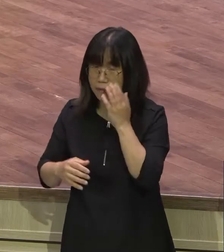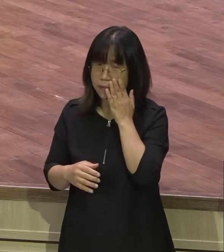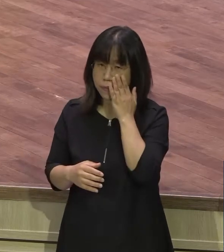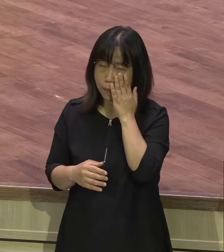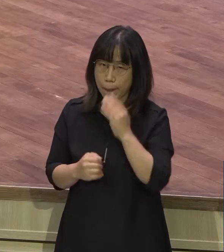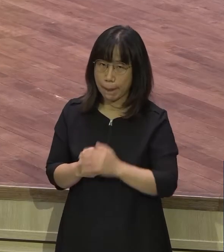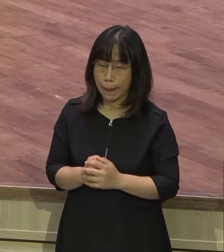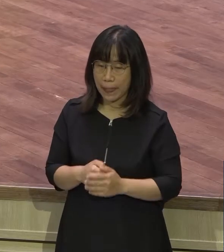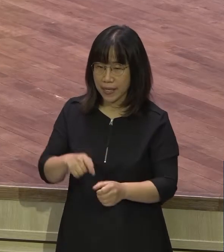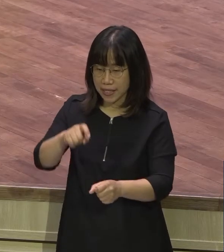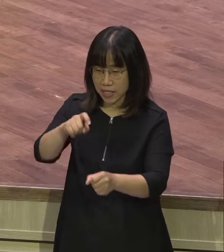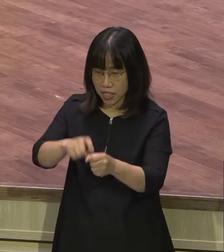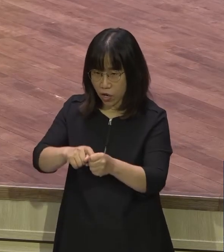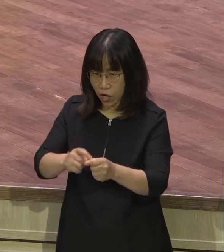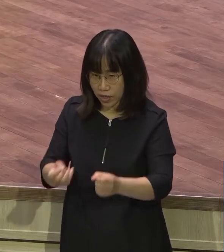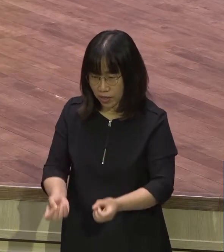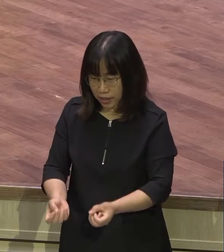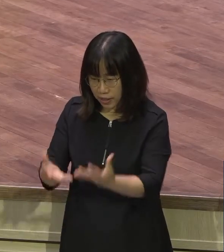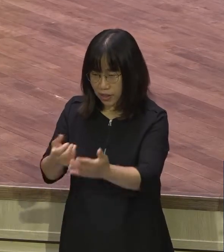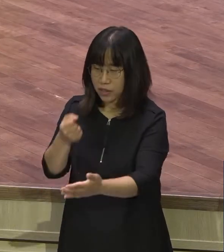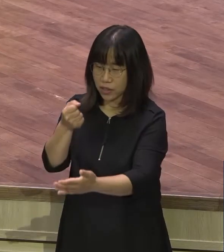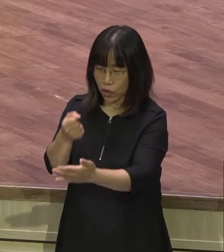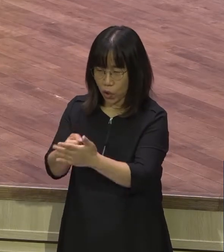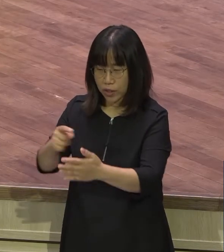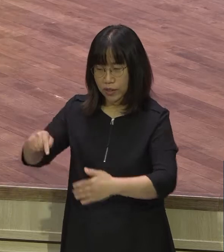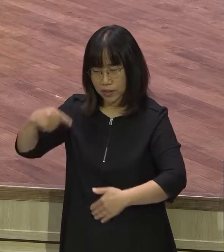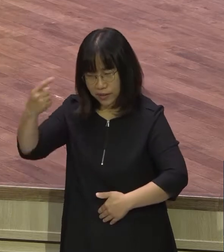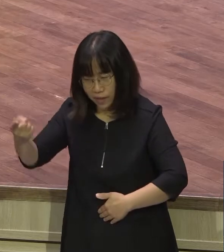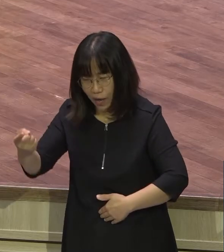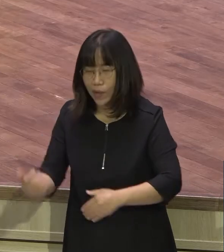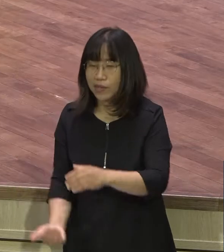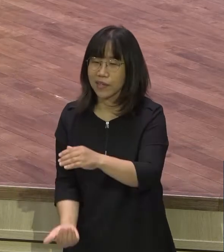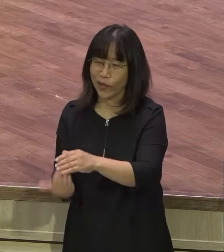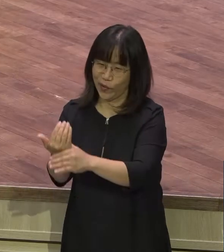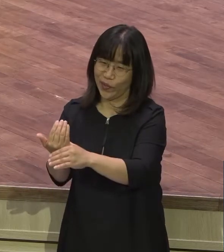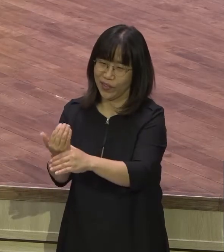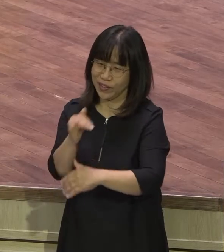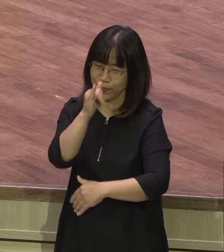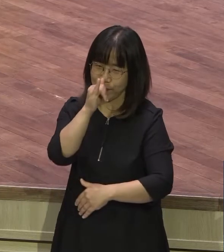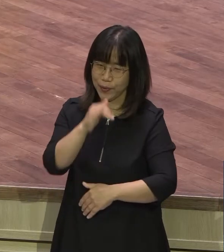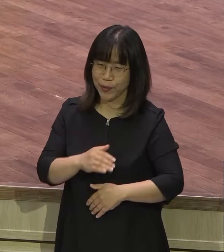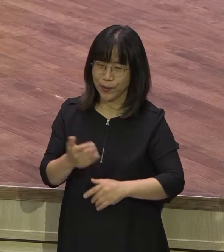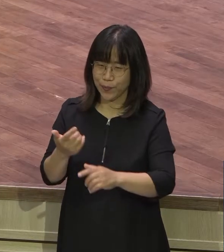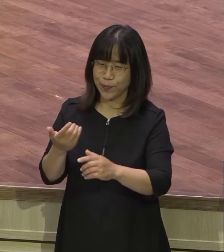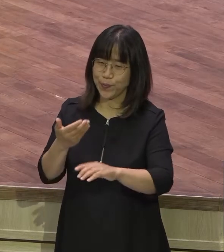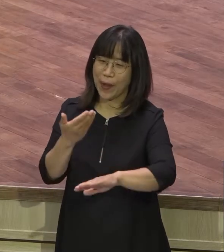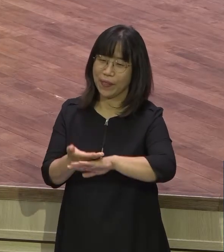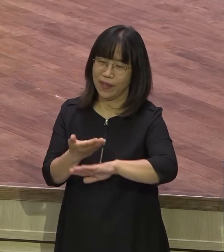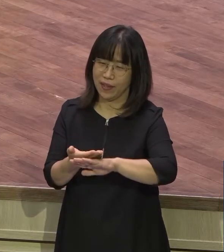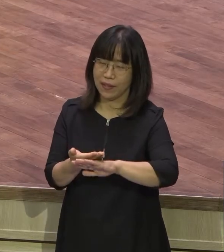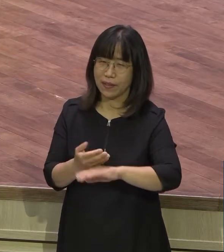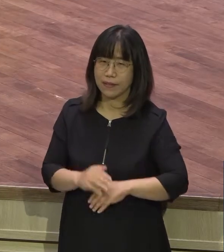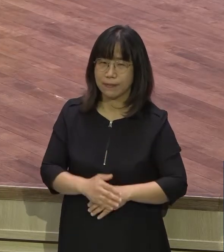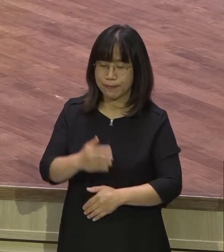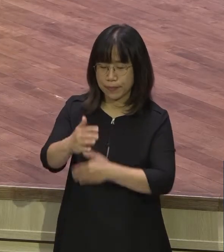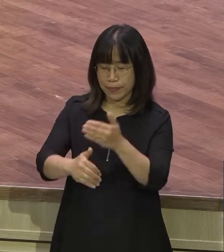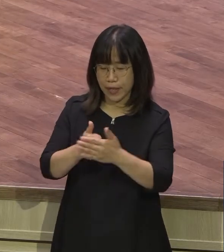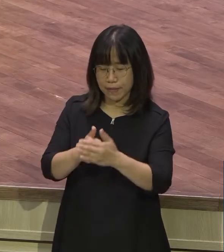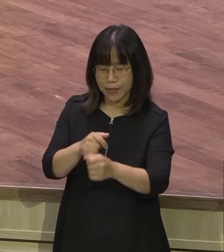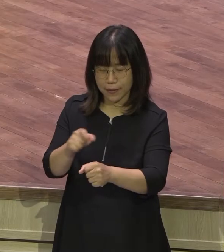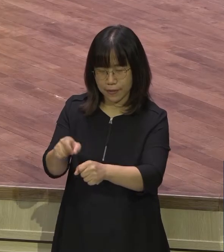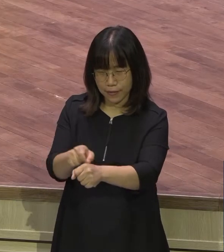절기가 먼저 정해지고 그 다음에 사건이 일어난 거예요. 정반대예요. 하나님의 특별한 목적을